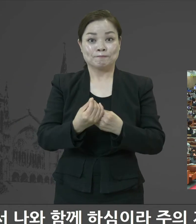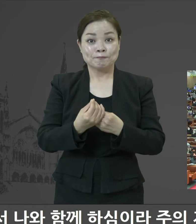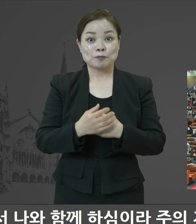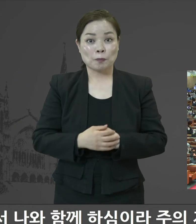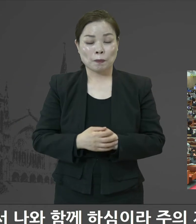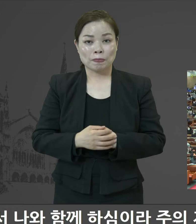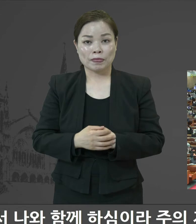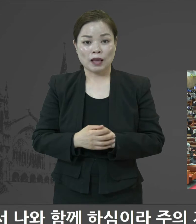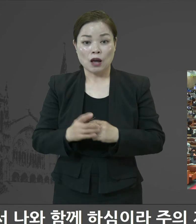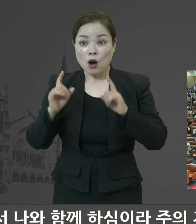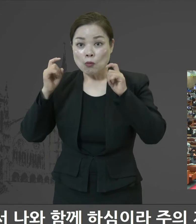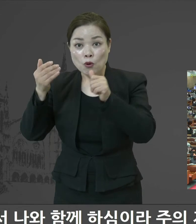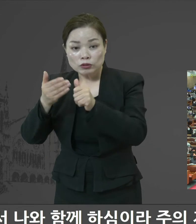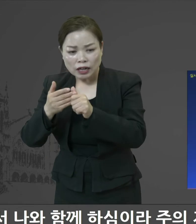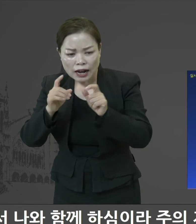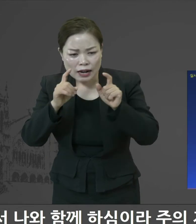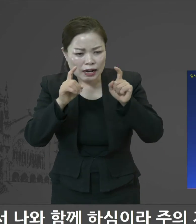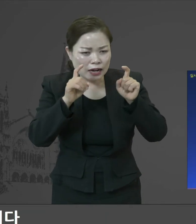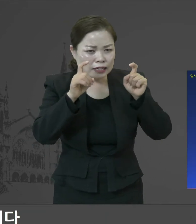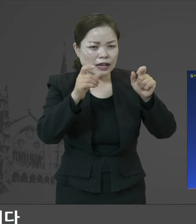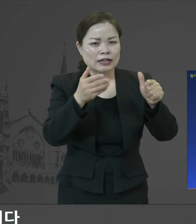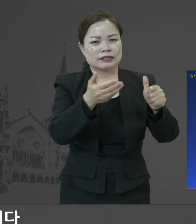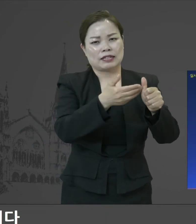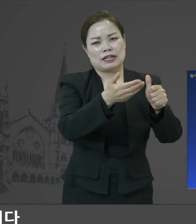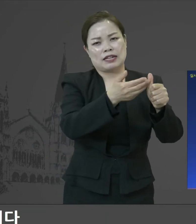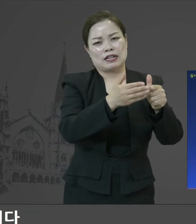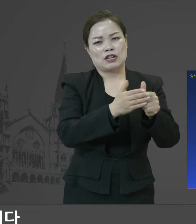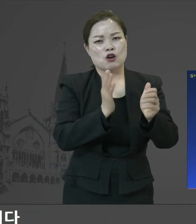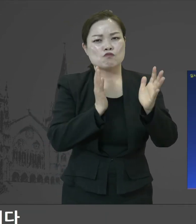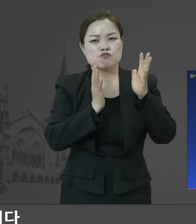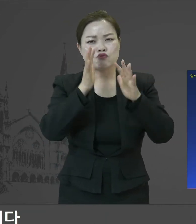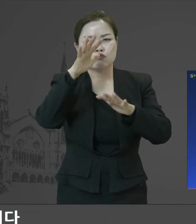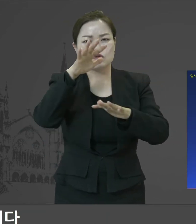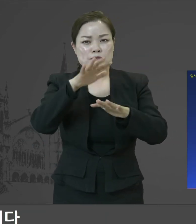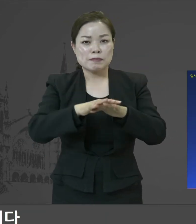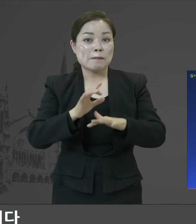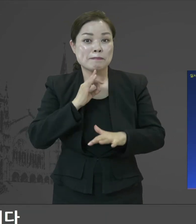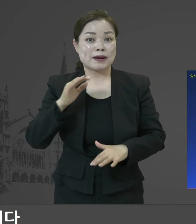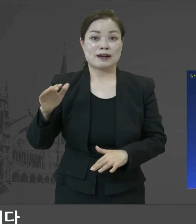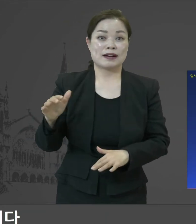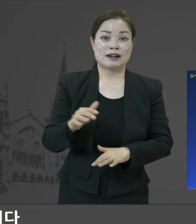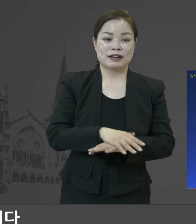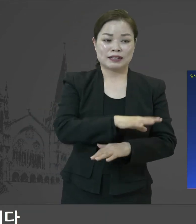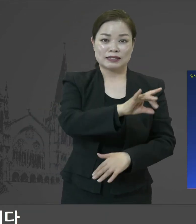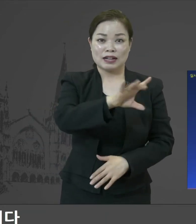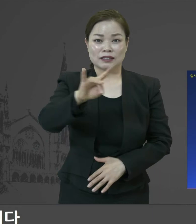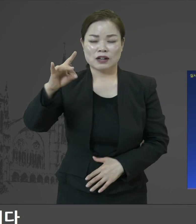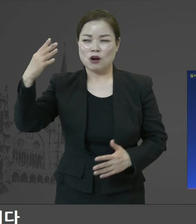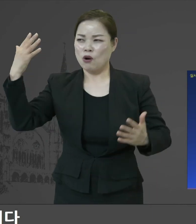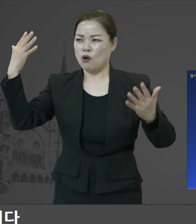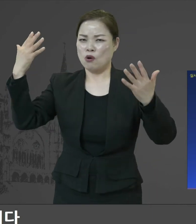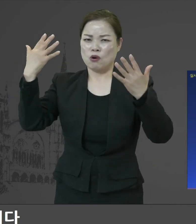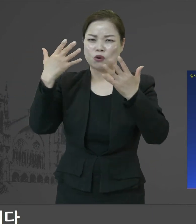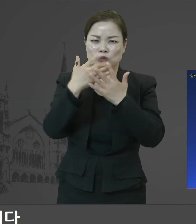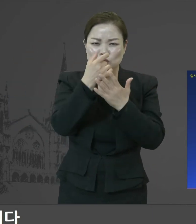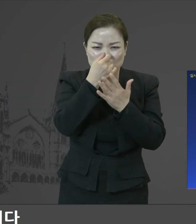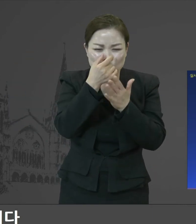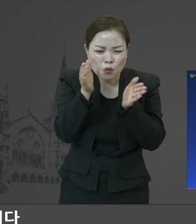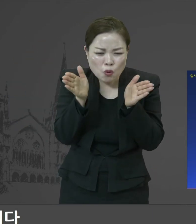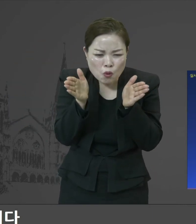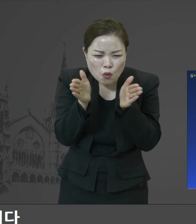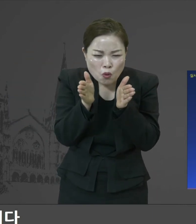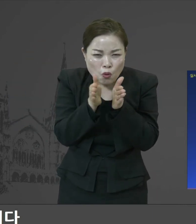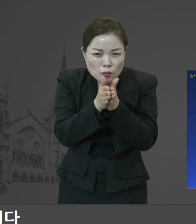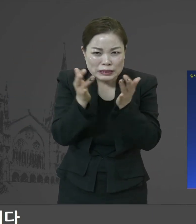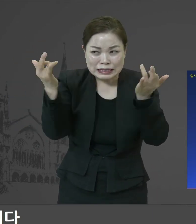목자가 양떼를 먹이다 보면 늘 푸른 풀밭만 다니는 것이 아닙니다. 가끔씩 어둡고 비좁은 협곡을 지날